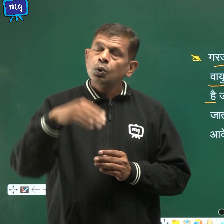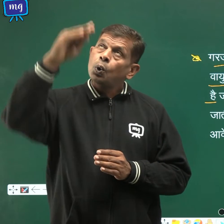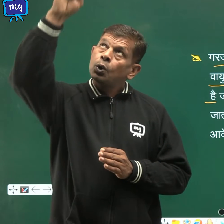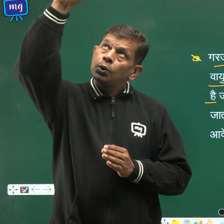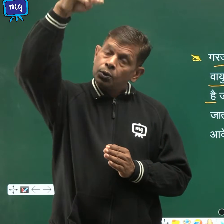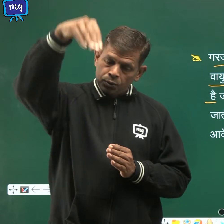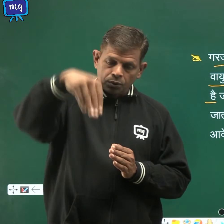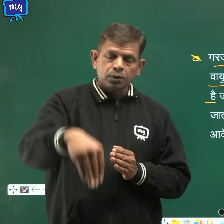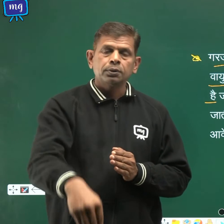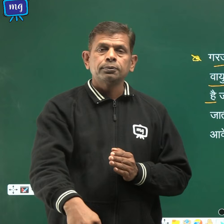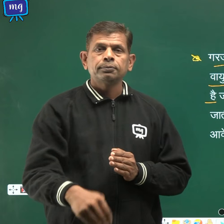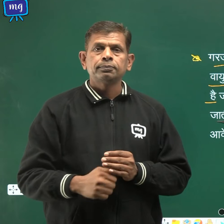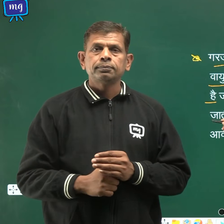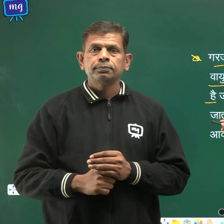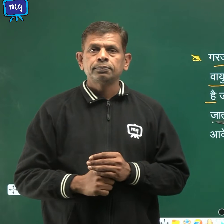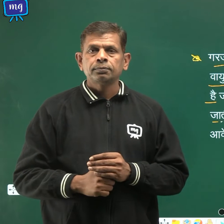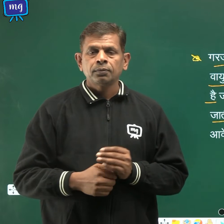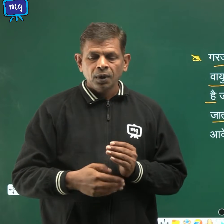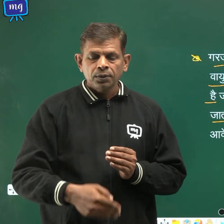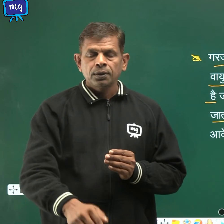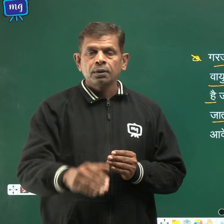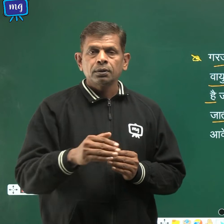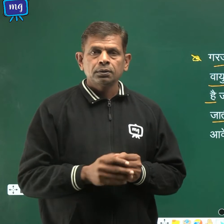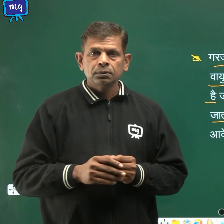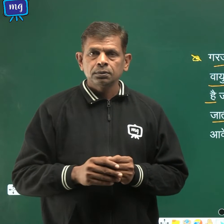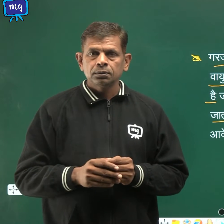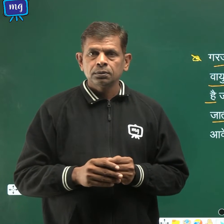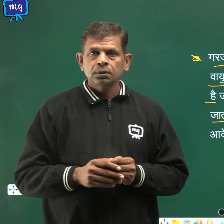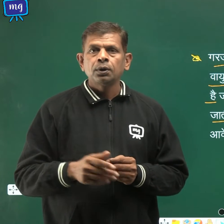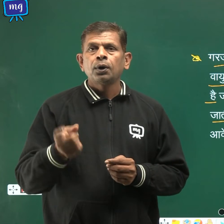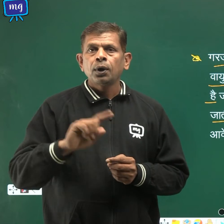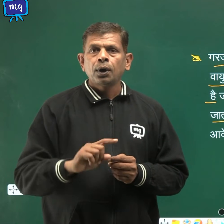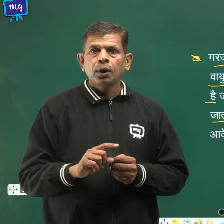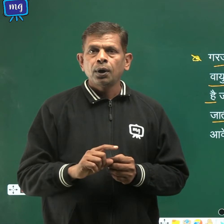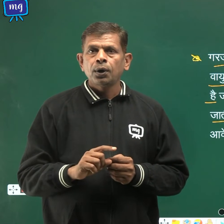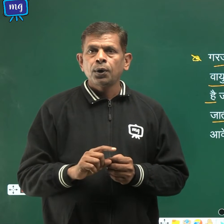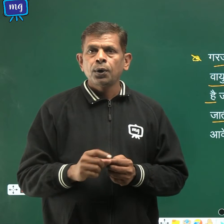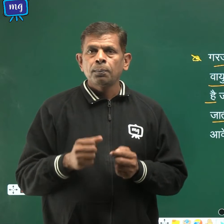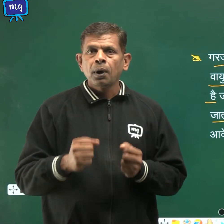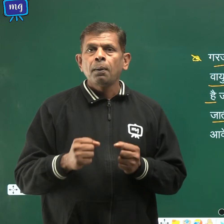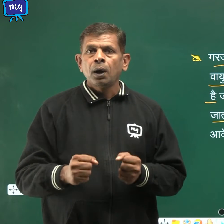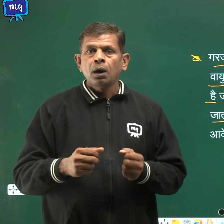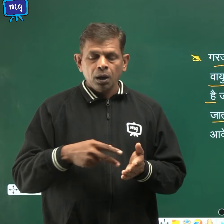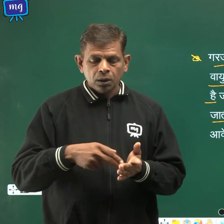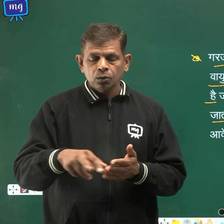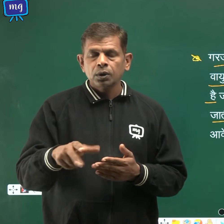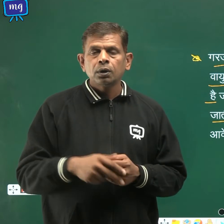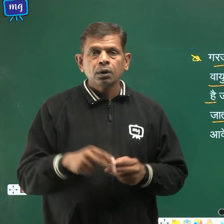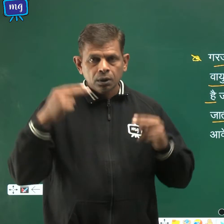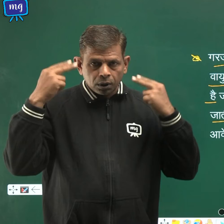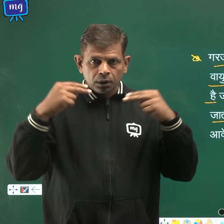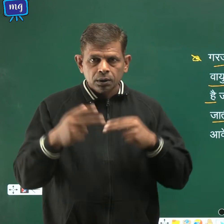नीचे की ओर जाती हैं। इन प्रबल गतियों के कारण